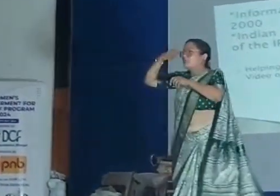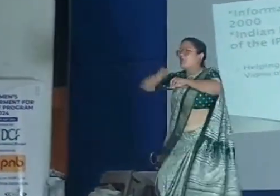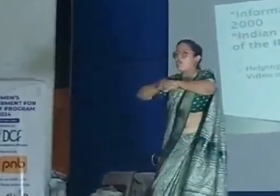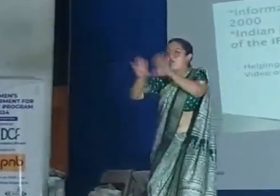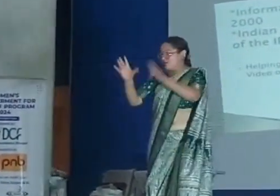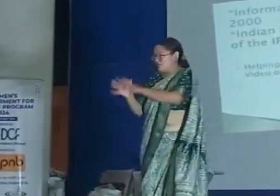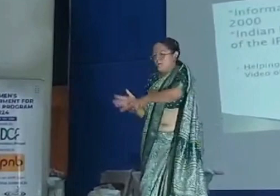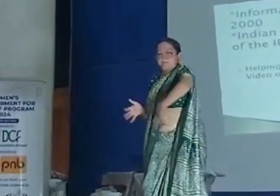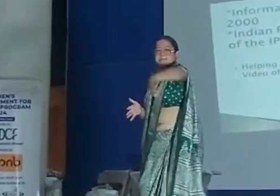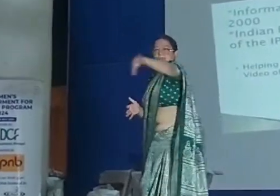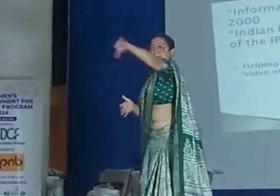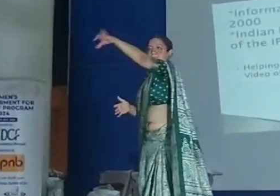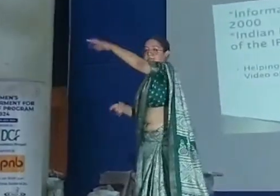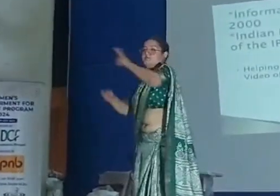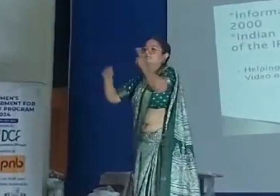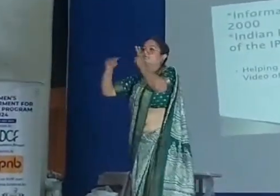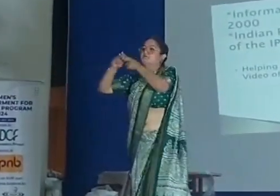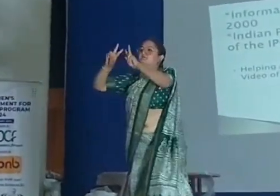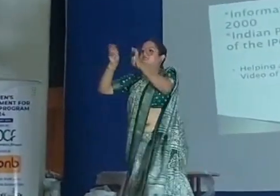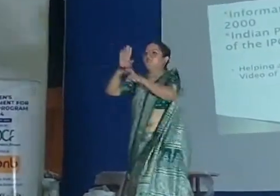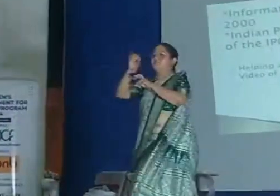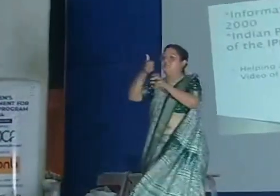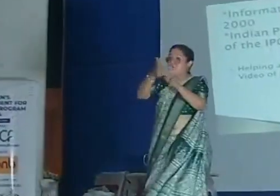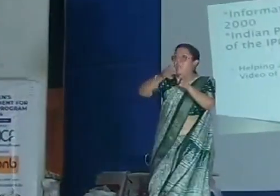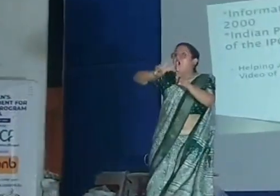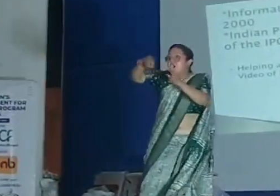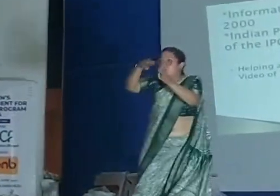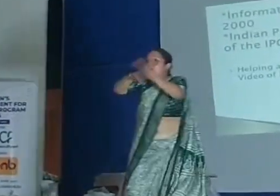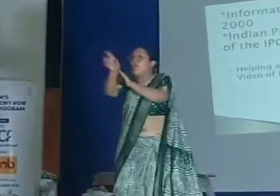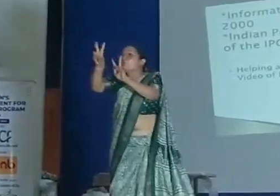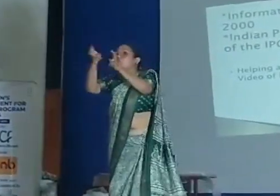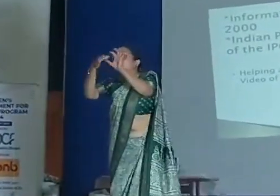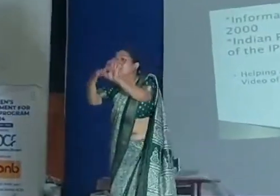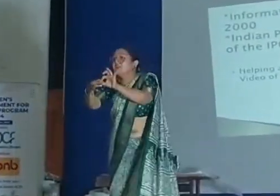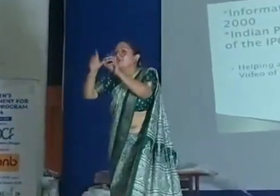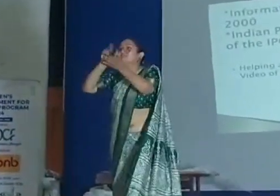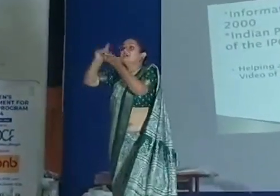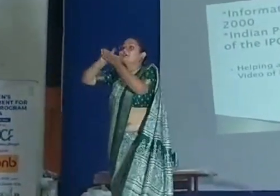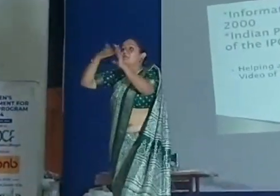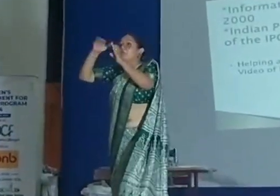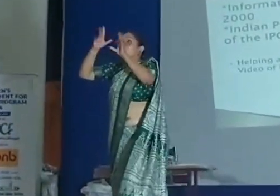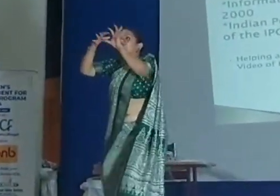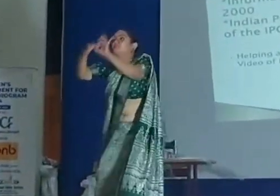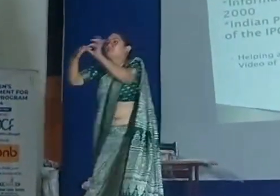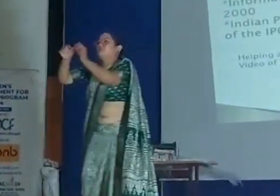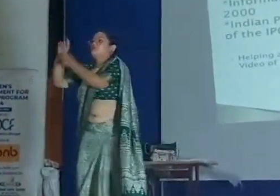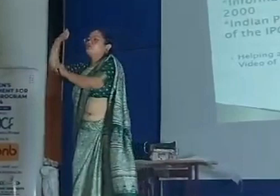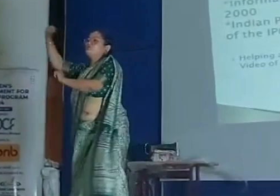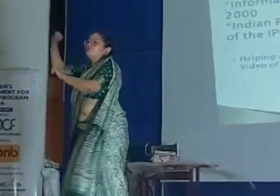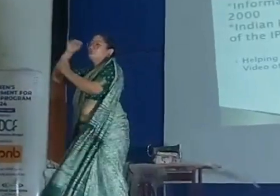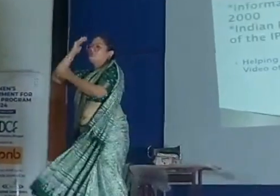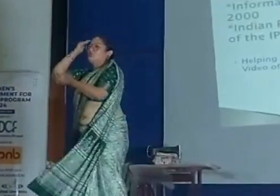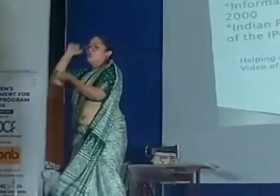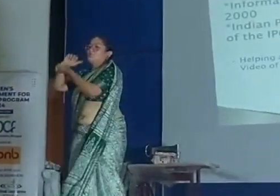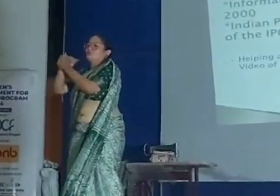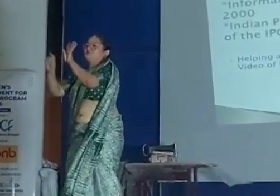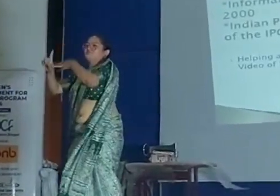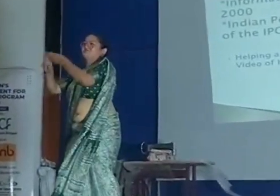सेक्शन 509 है। यहाँ पे इसको क्या है कि यहाँ पे हर एक जगह मतलब अलग अलग जगहों पे अलग अलग टॉपिक्स के बारे में ये मतलब